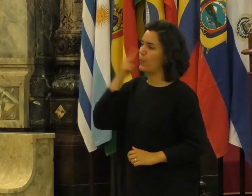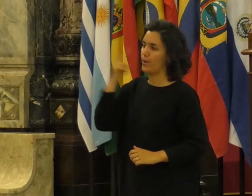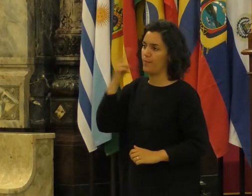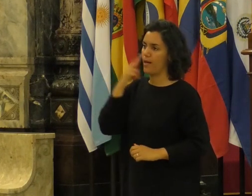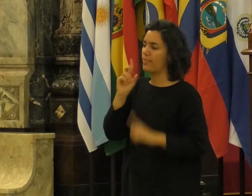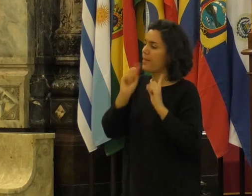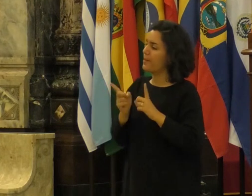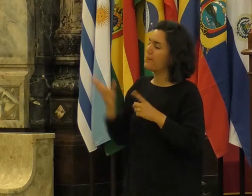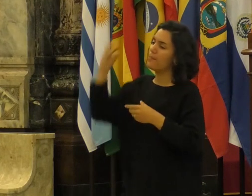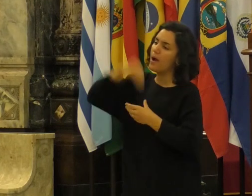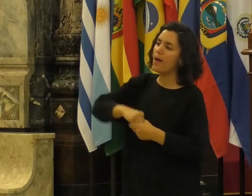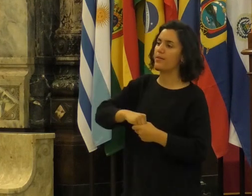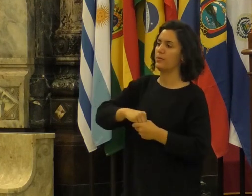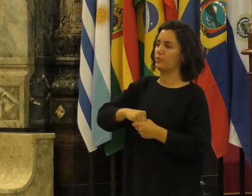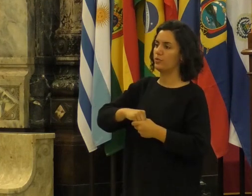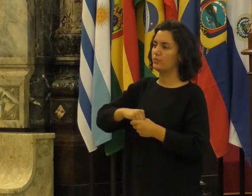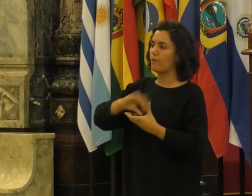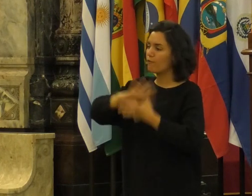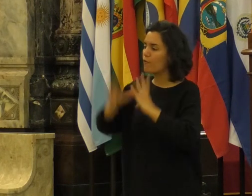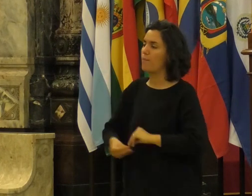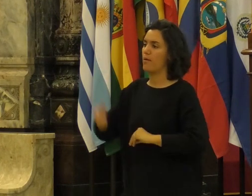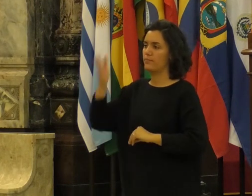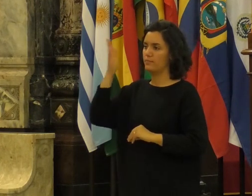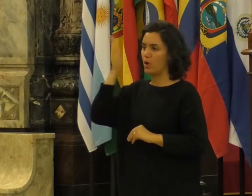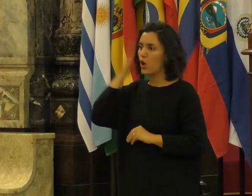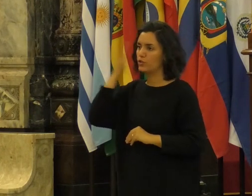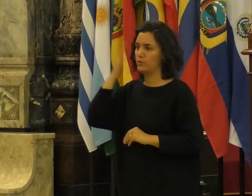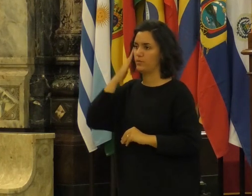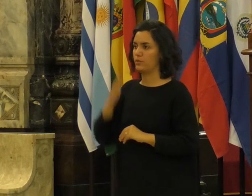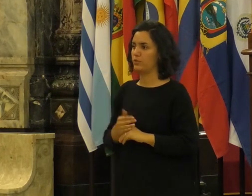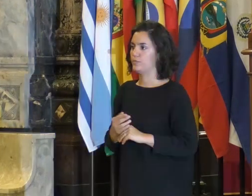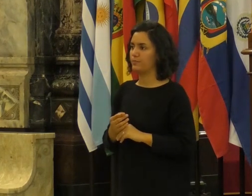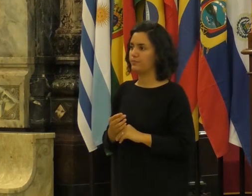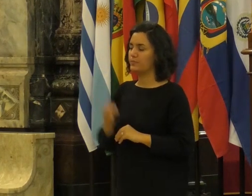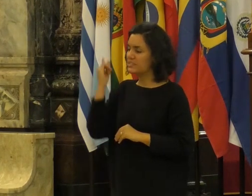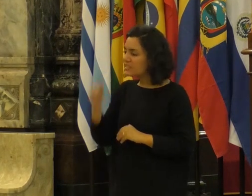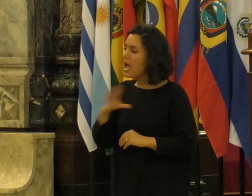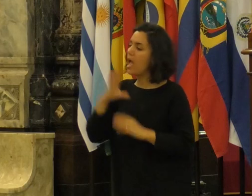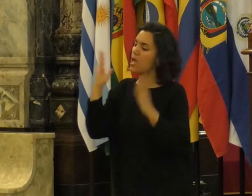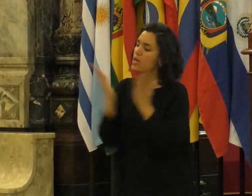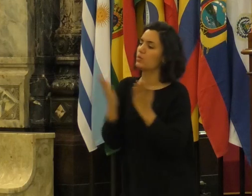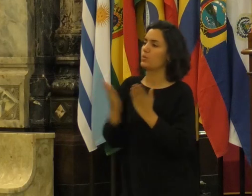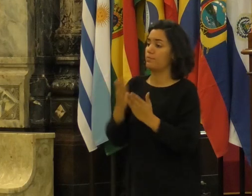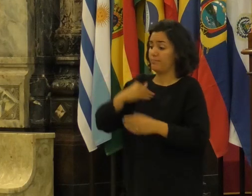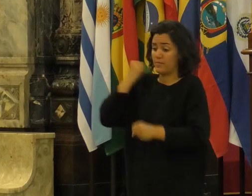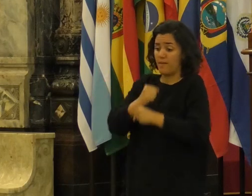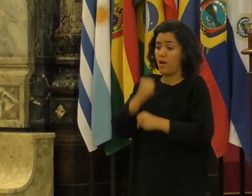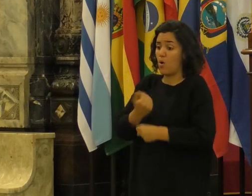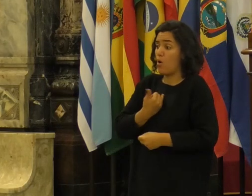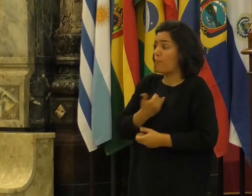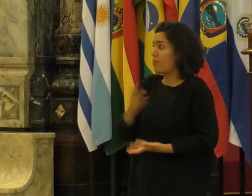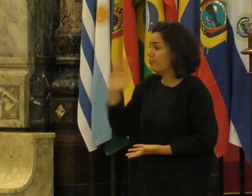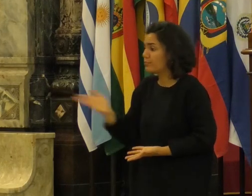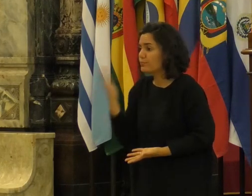problema del modo de conocimiento. Tenemos que estudiar nuestro trabajo, cómo producimos conocimiento